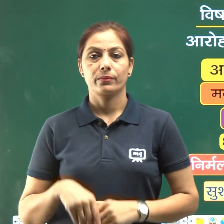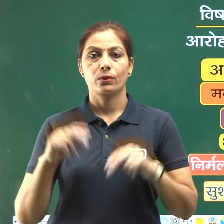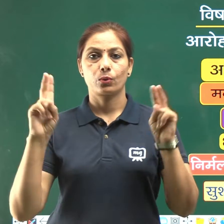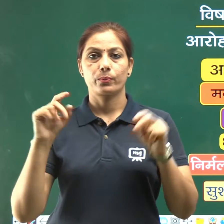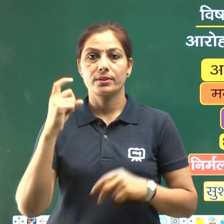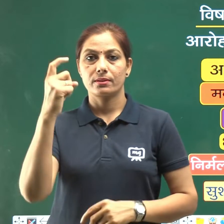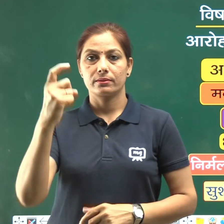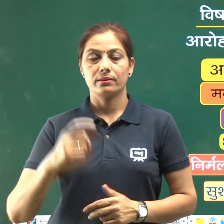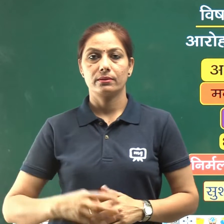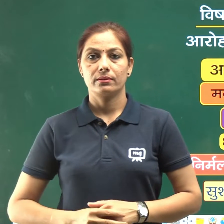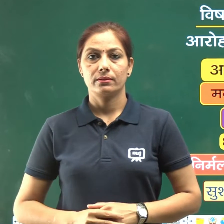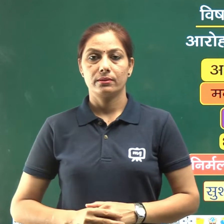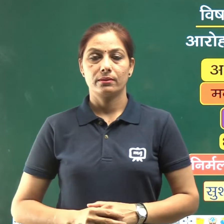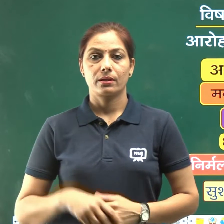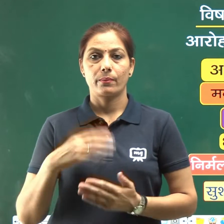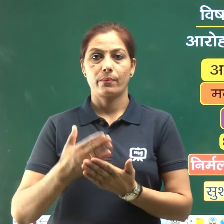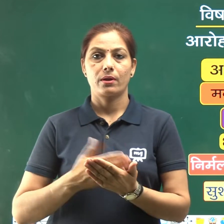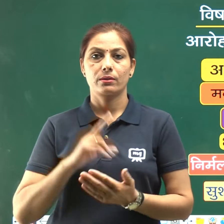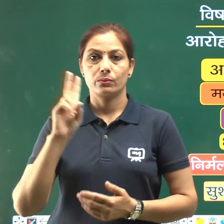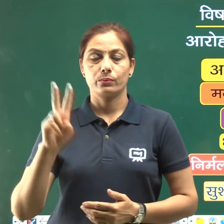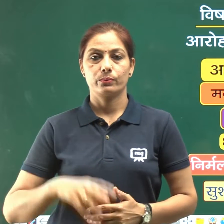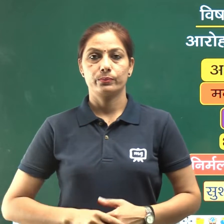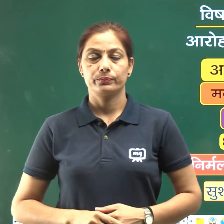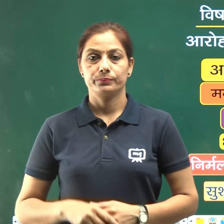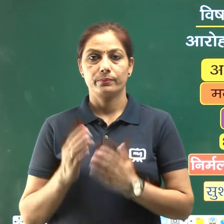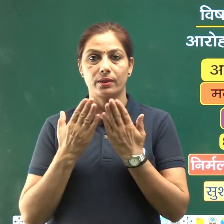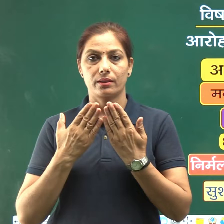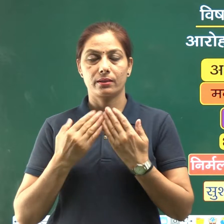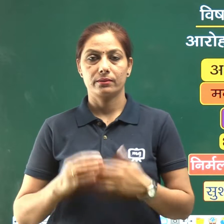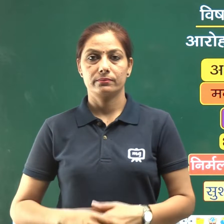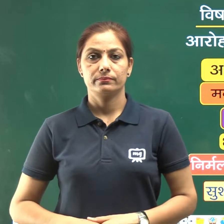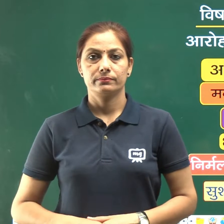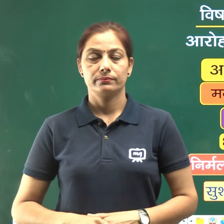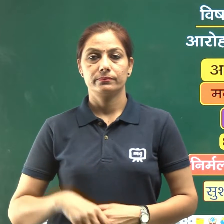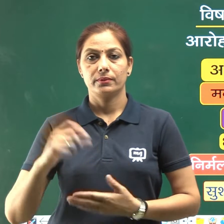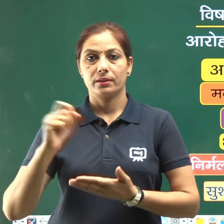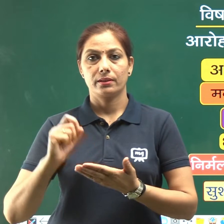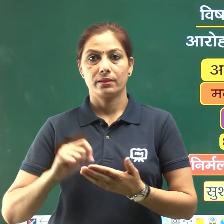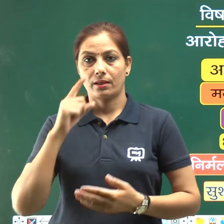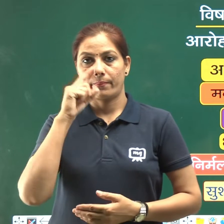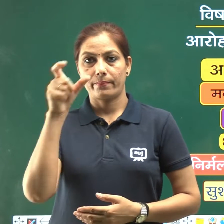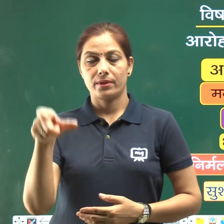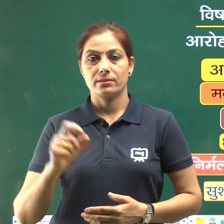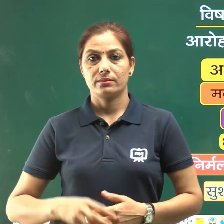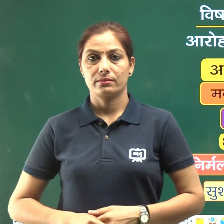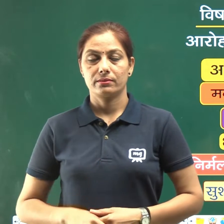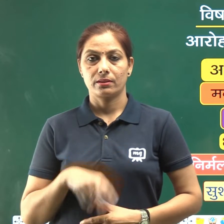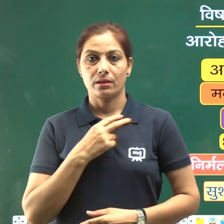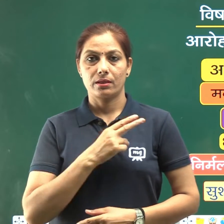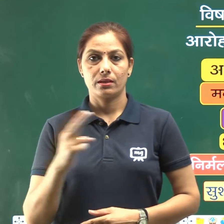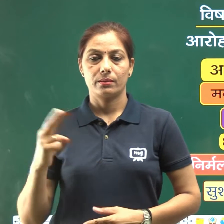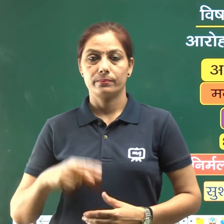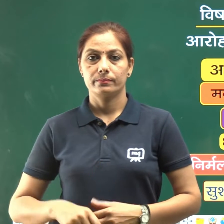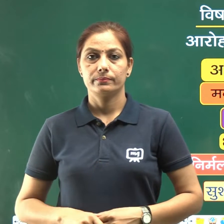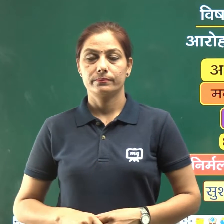अध्याय 7 का भाग 2 पढ़ेंगे। लेखिका है मन्नू